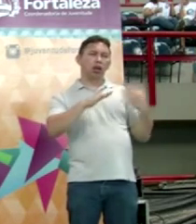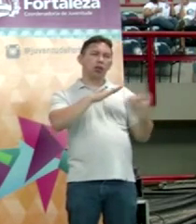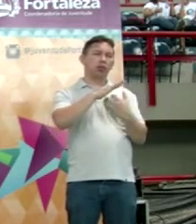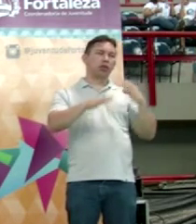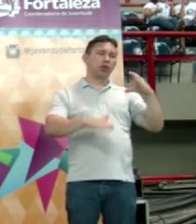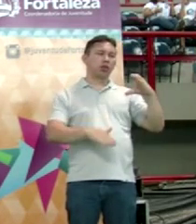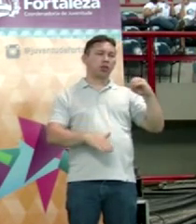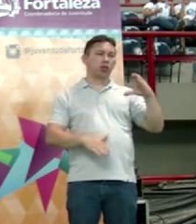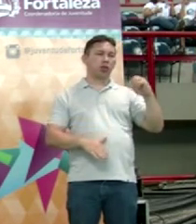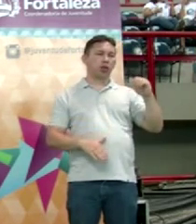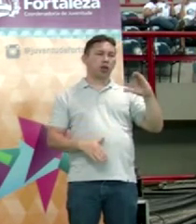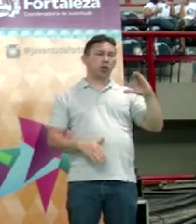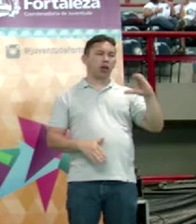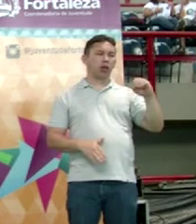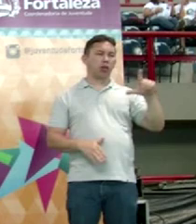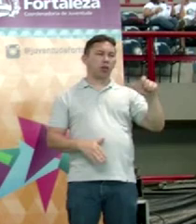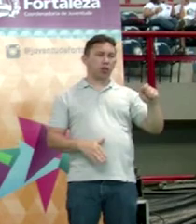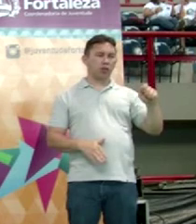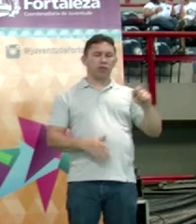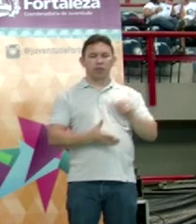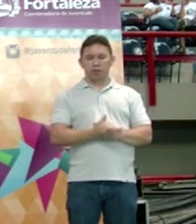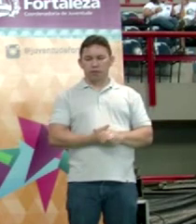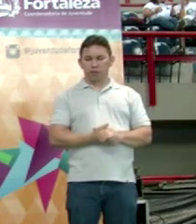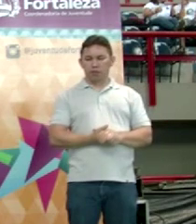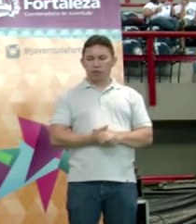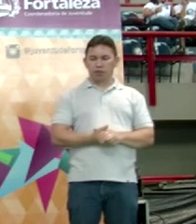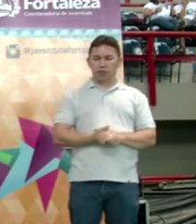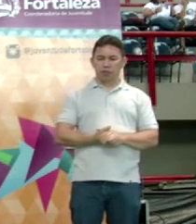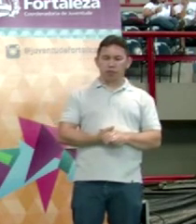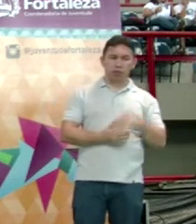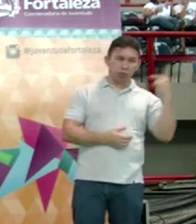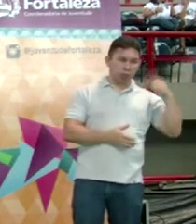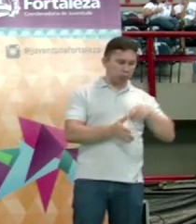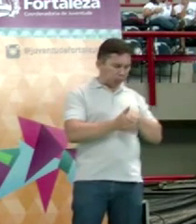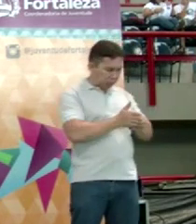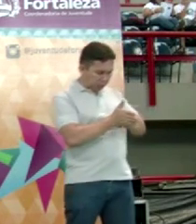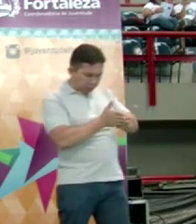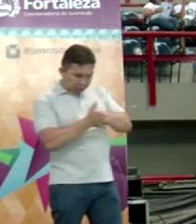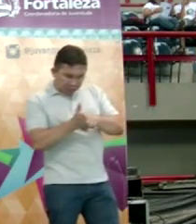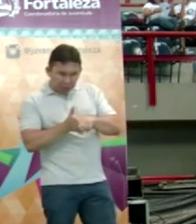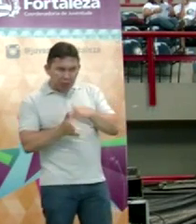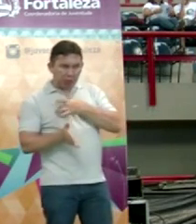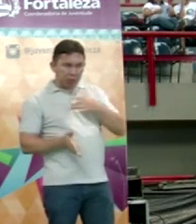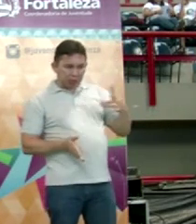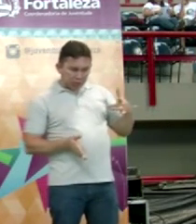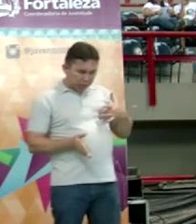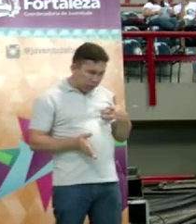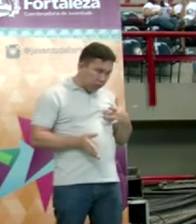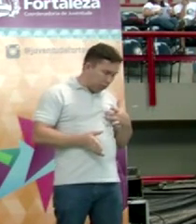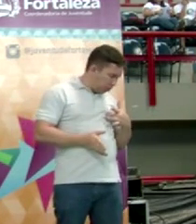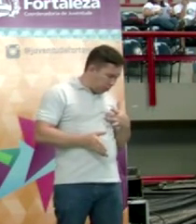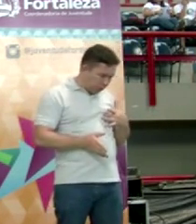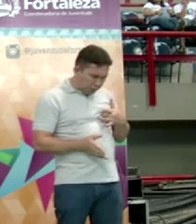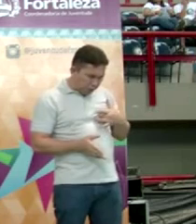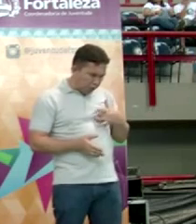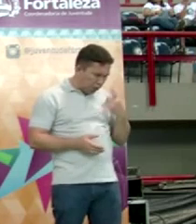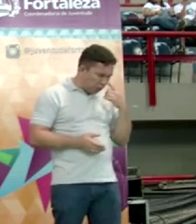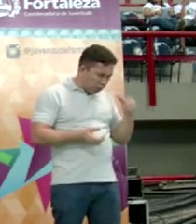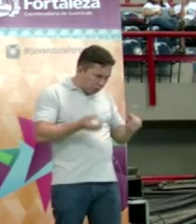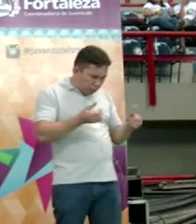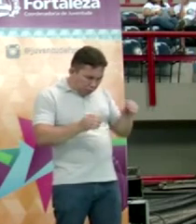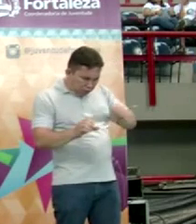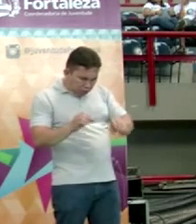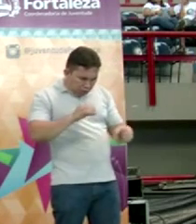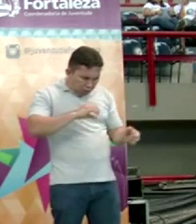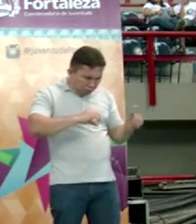né? Aí, no caso, o pessoal da Anvisa, né, da Vigilância Sanitária, que é quem faz esses testes,